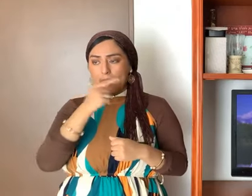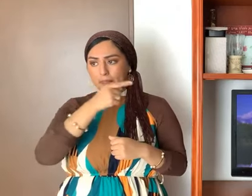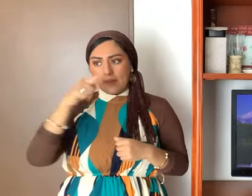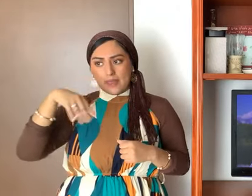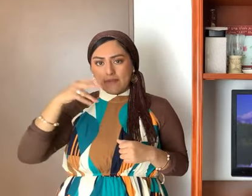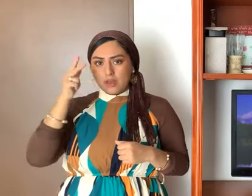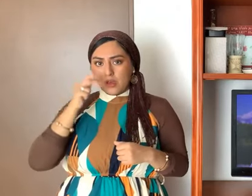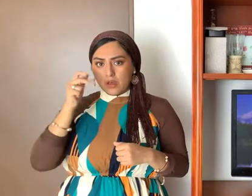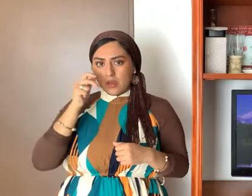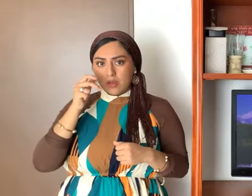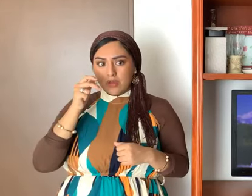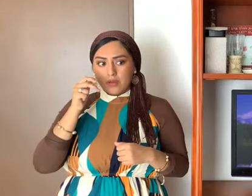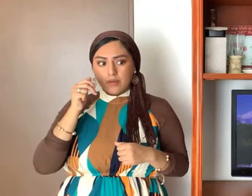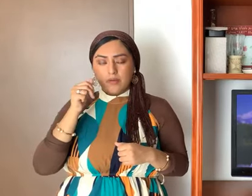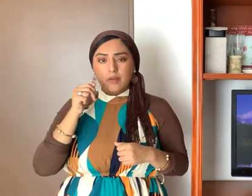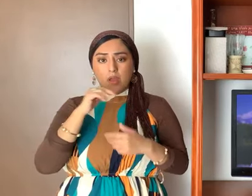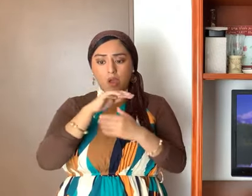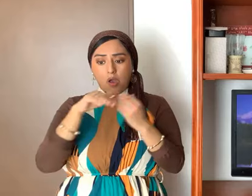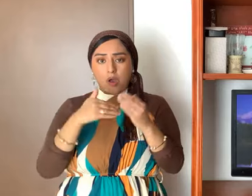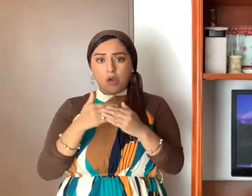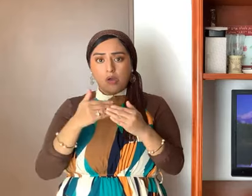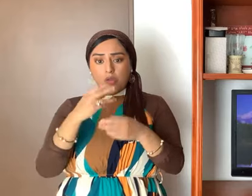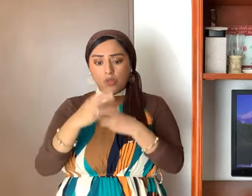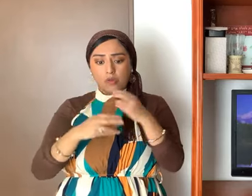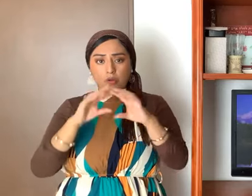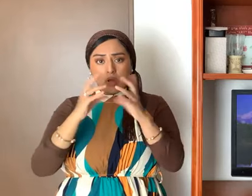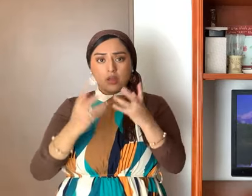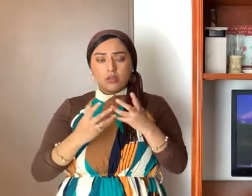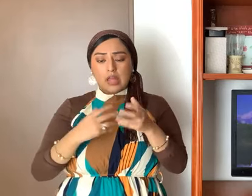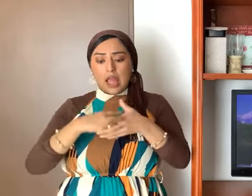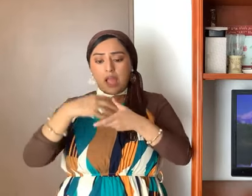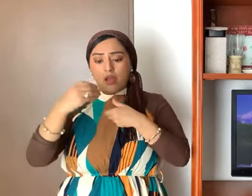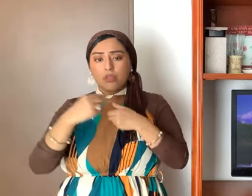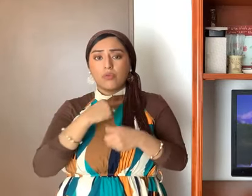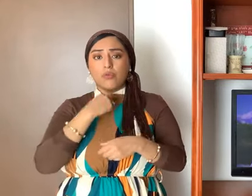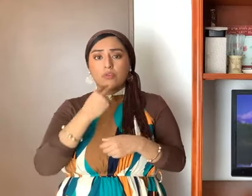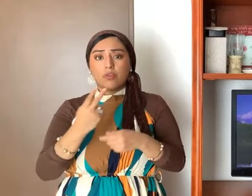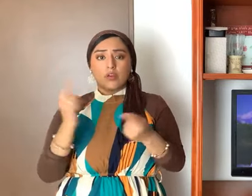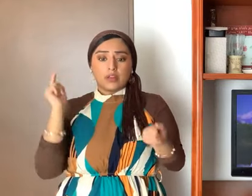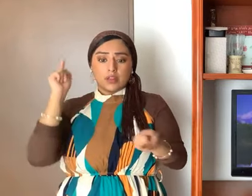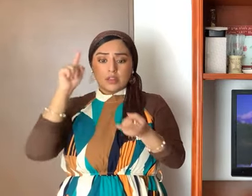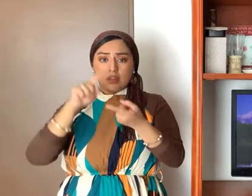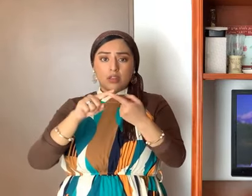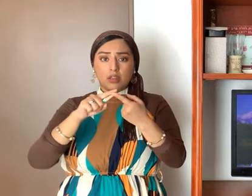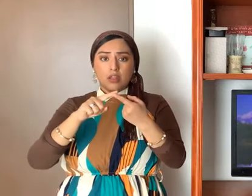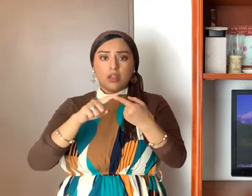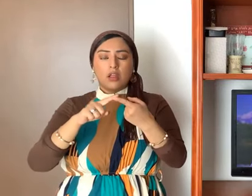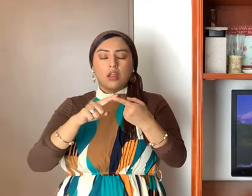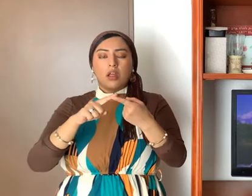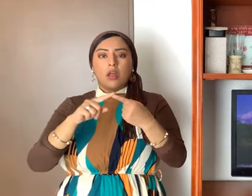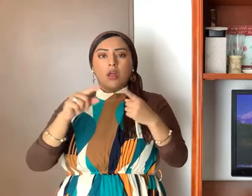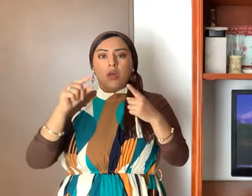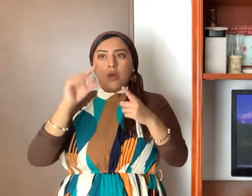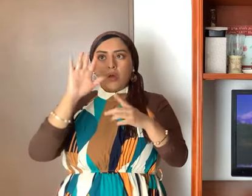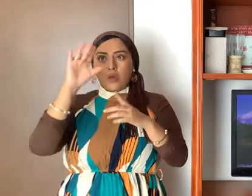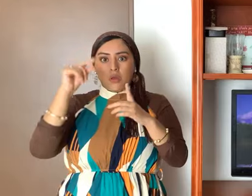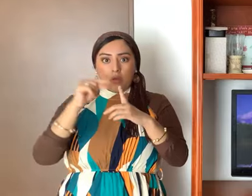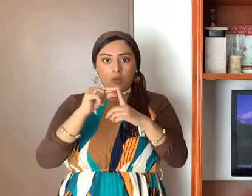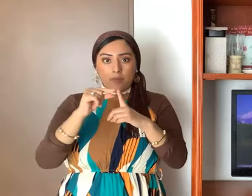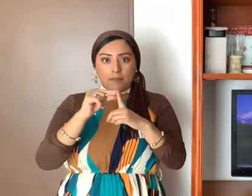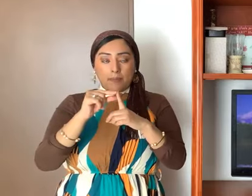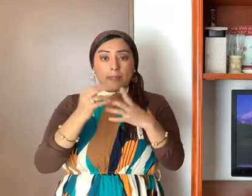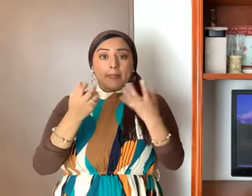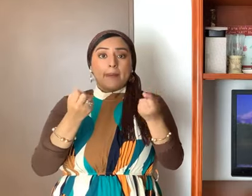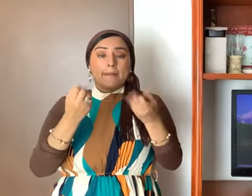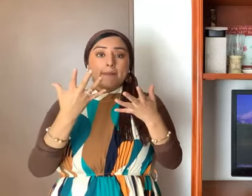oído? Antes bien, por toda la tierra ha salido la voz de ellos, y hasta los fines de la tierra sus palabras.